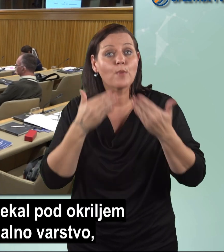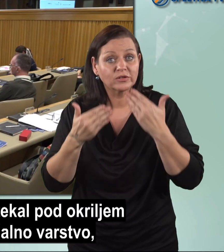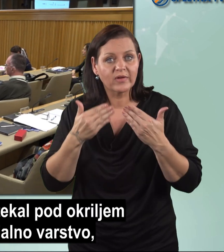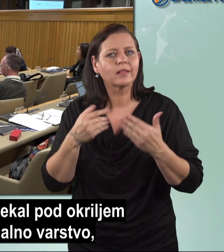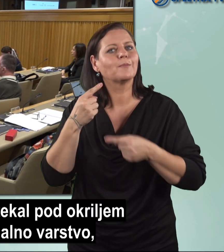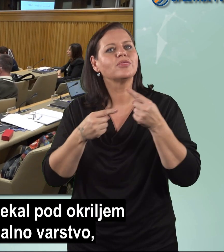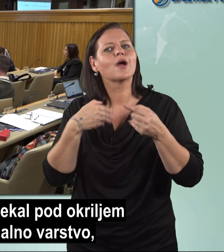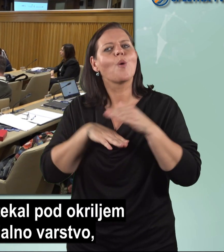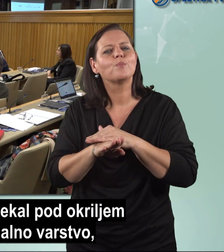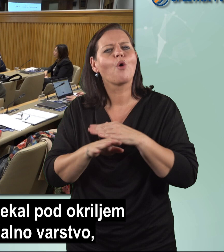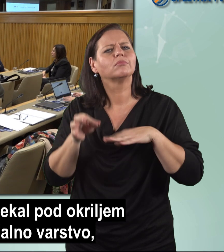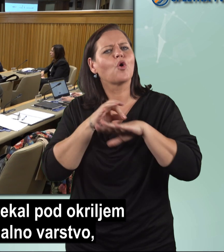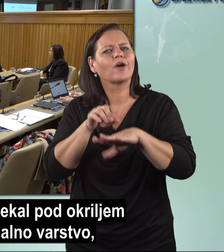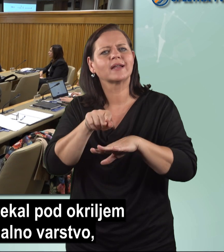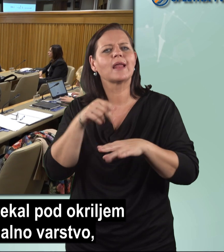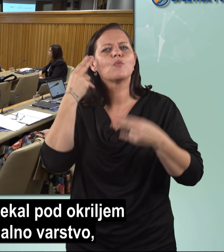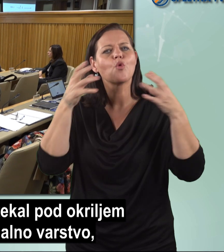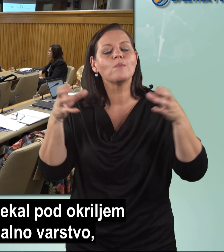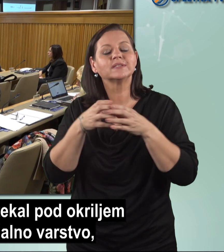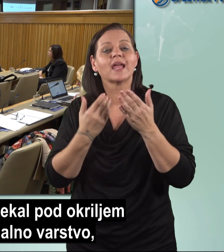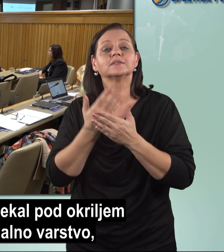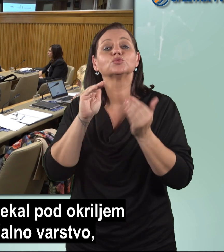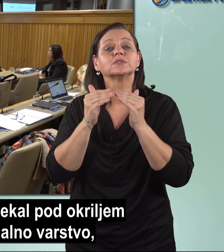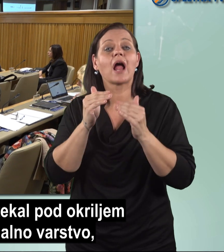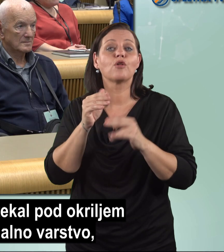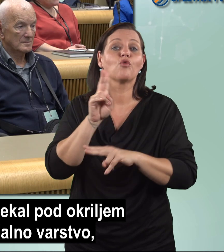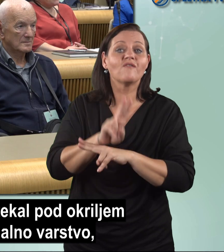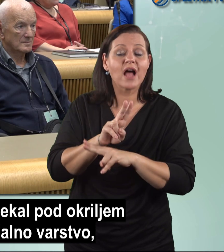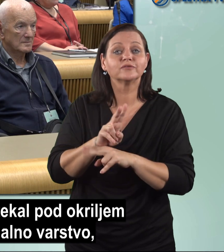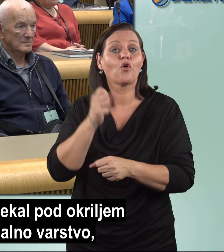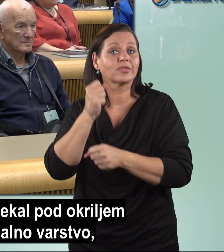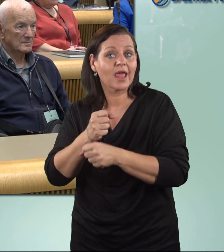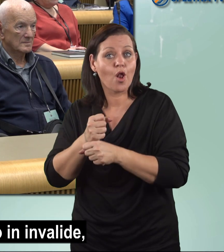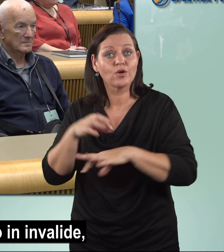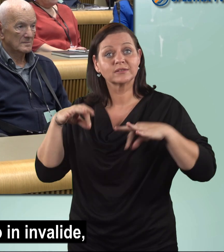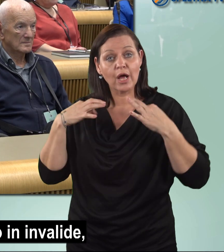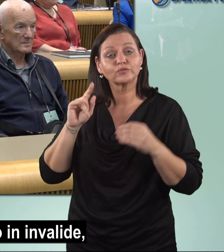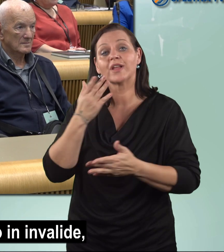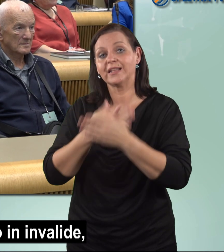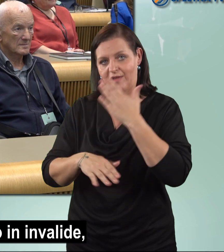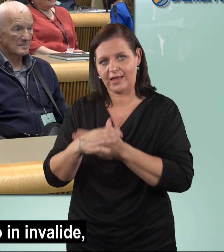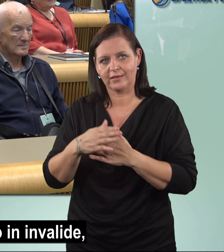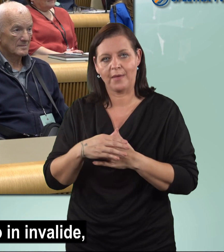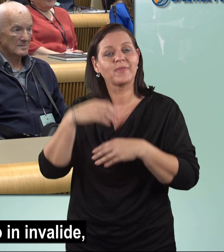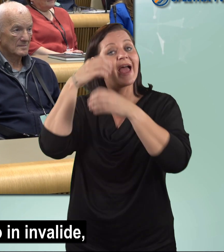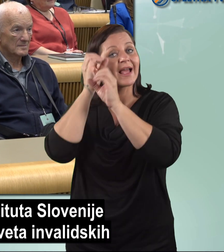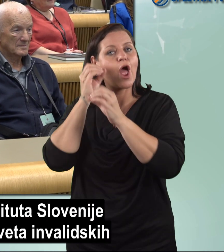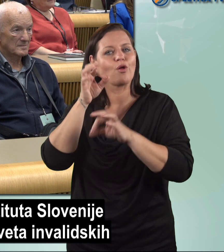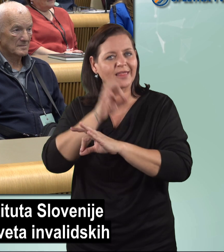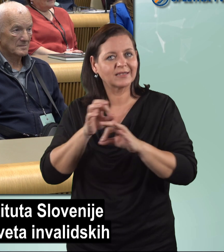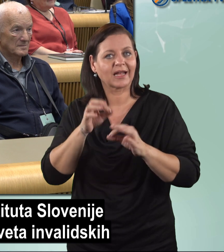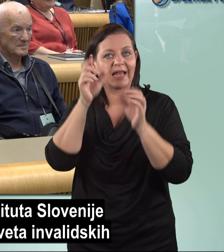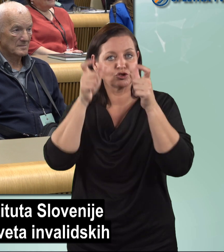Na posvetu, ki je potekal pod okriljem Komisije za socialno varstvo, delo, zdravstvo in invalide, Geodetskega